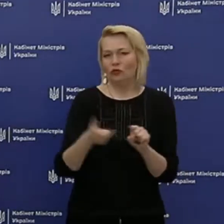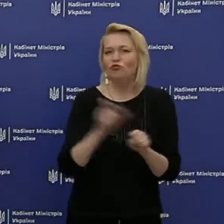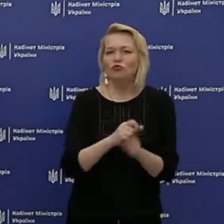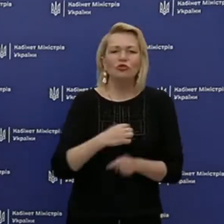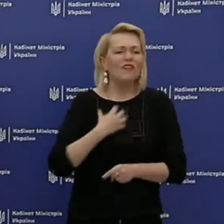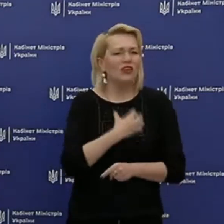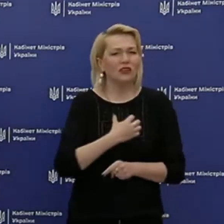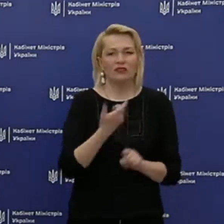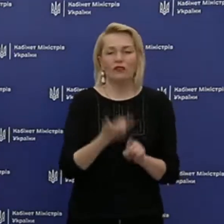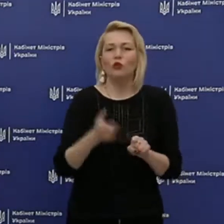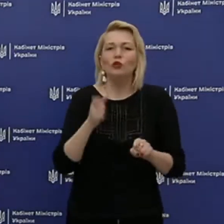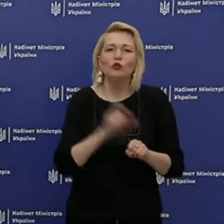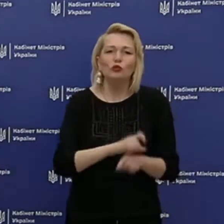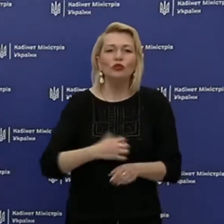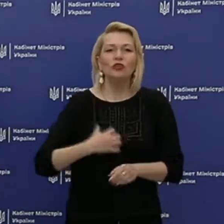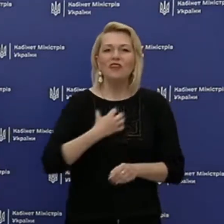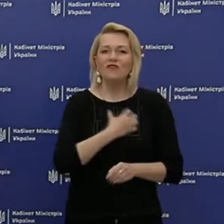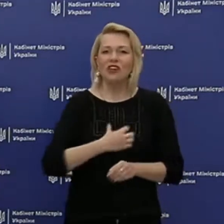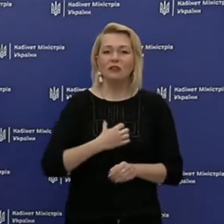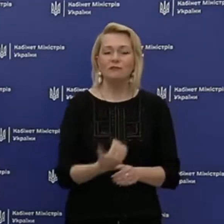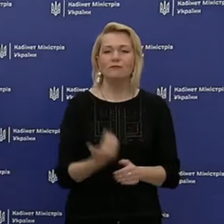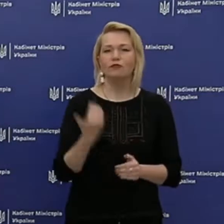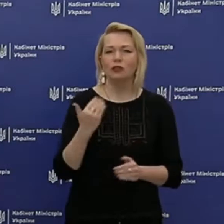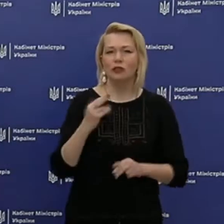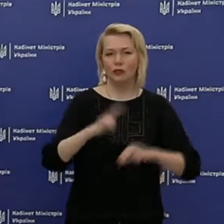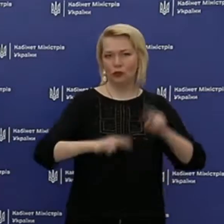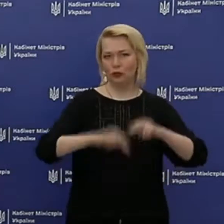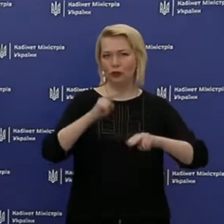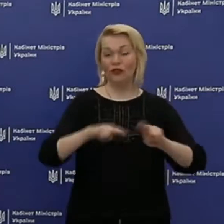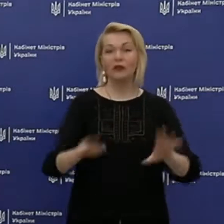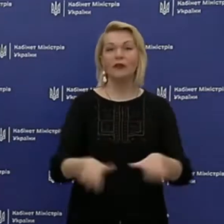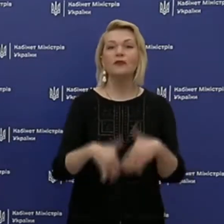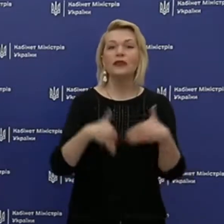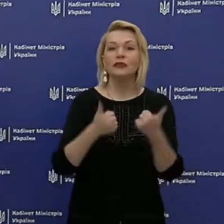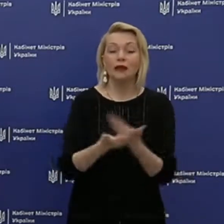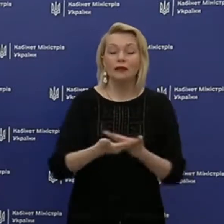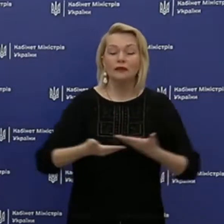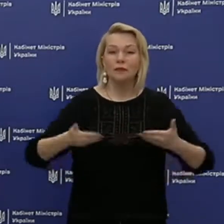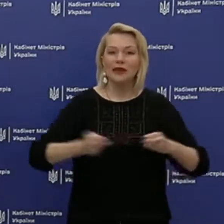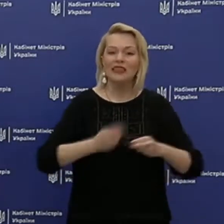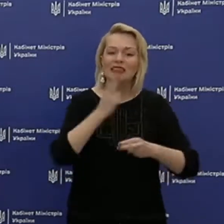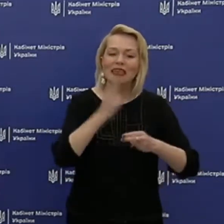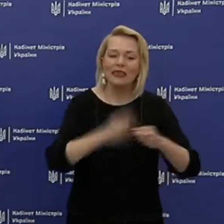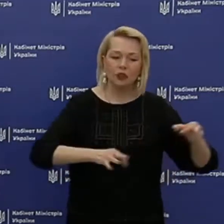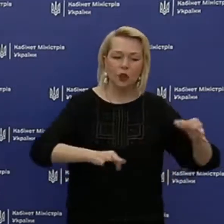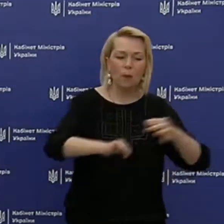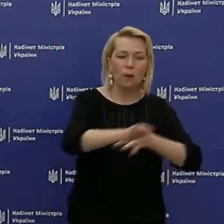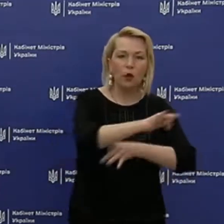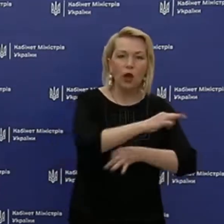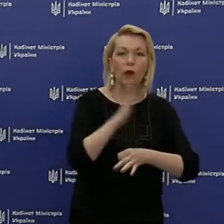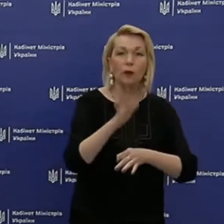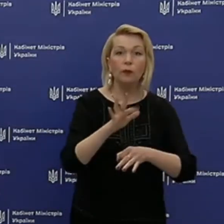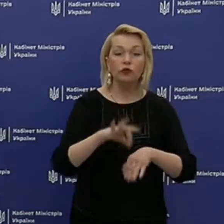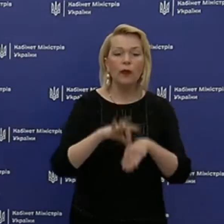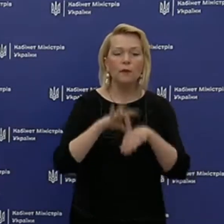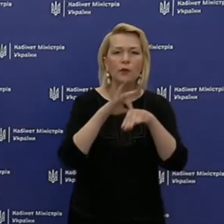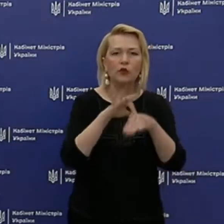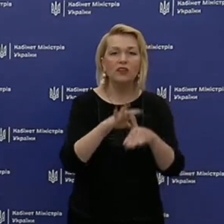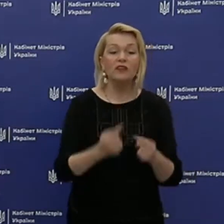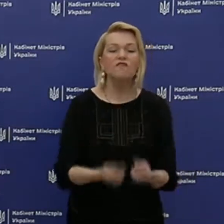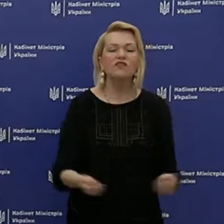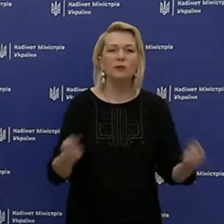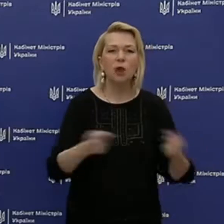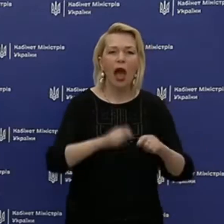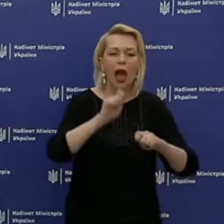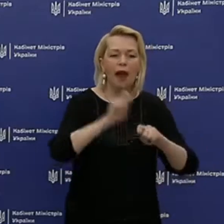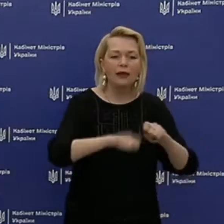дійсно дуже важлива її збудувати. Зараз ми закінчуємо проєкт, потім буде проведені відповідні експертизи